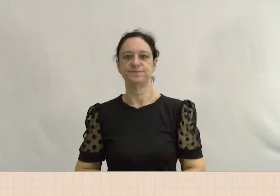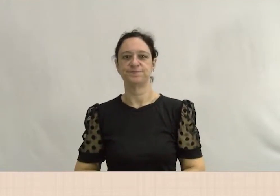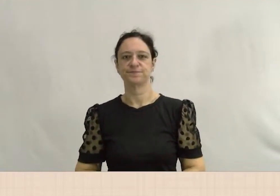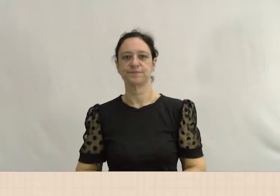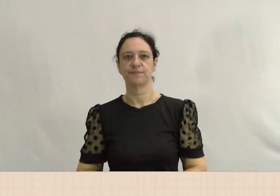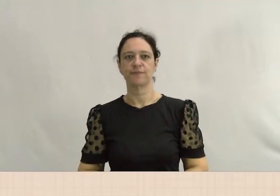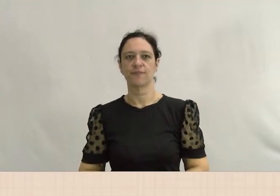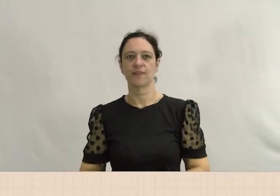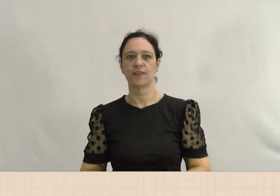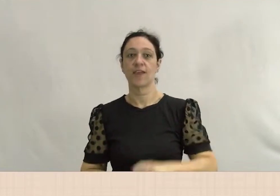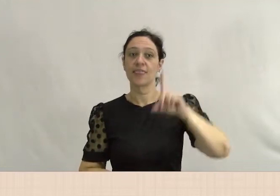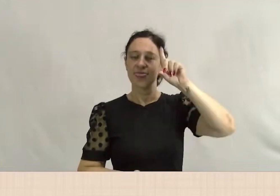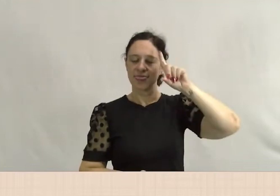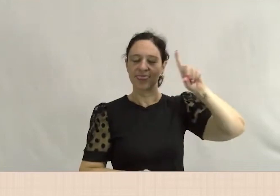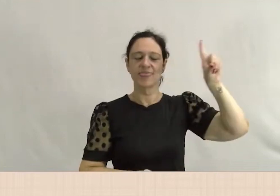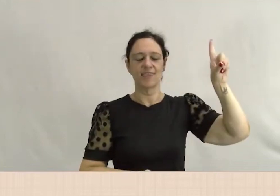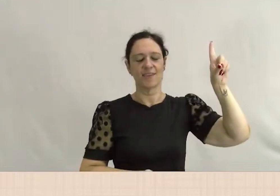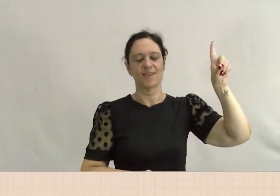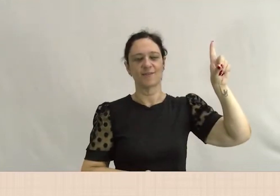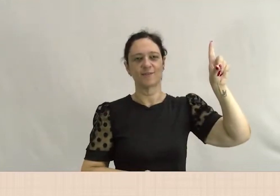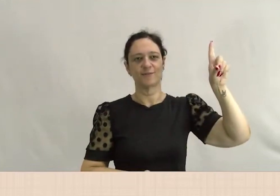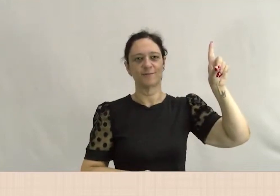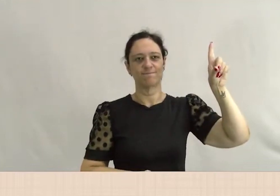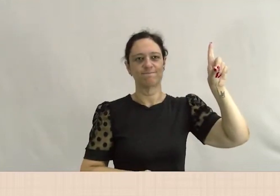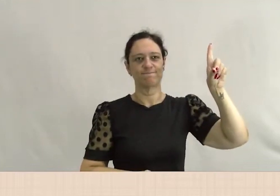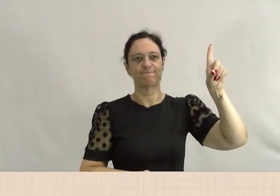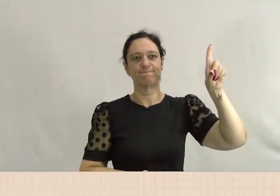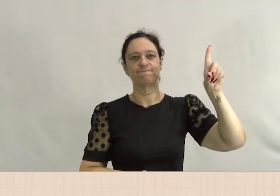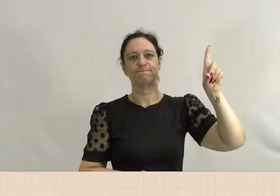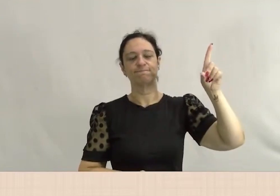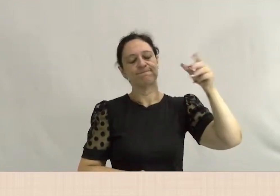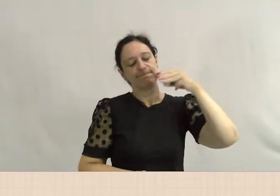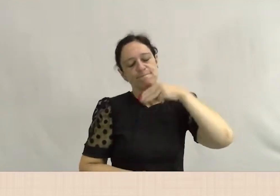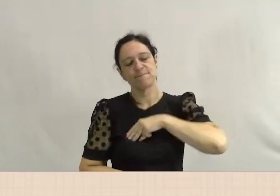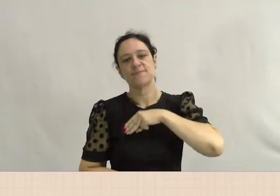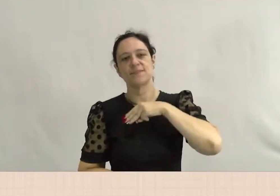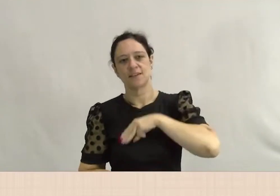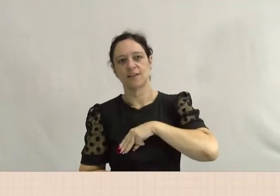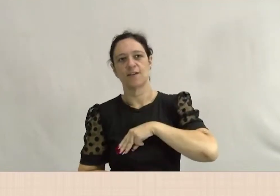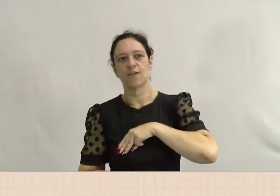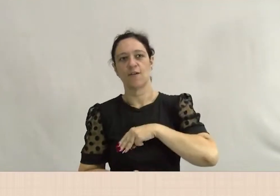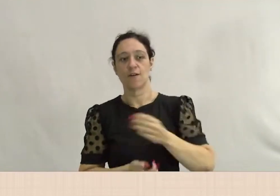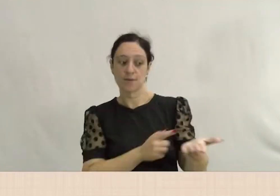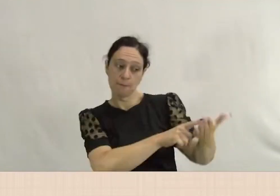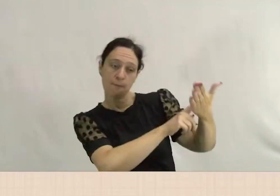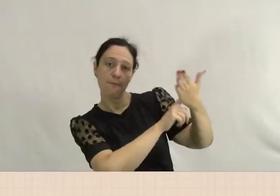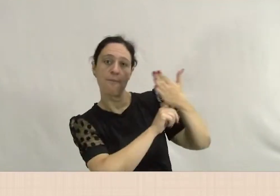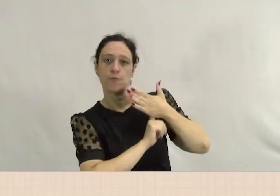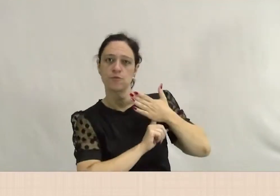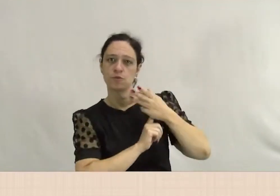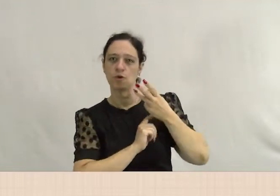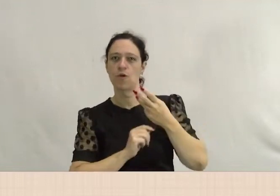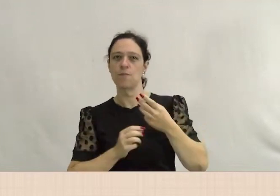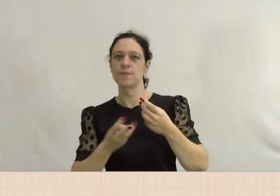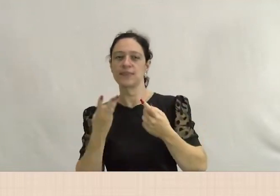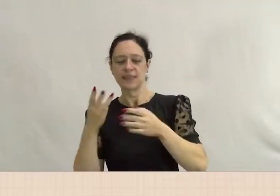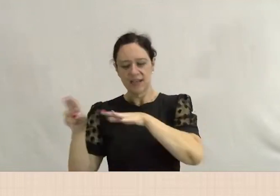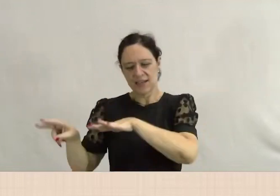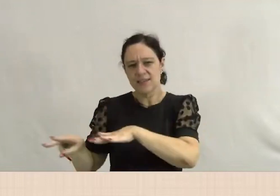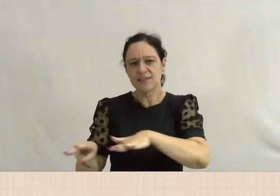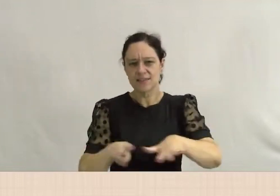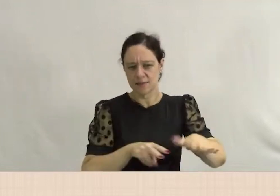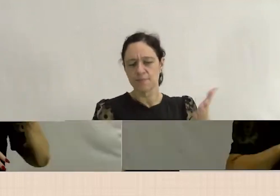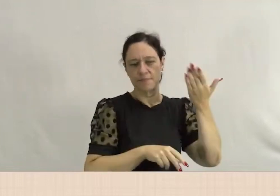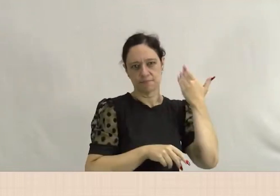Porque pela misericórdia do Senhor, eu tive pelo menos 3 semanas que eu não fiz